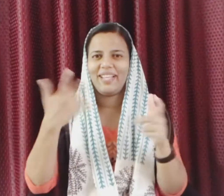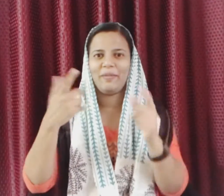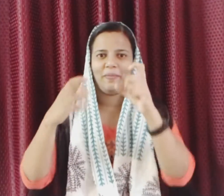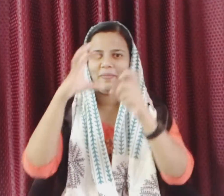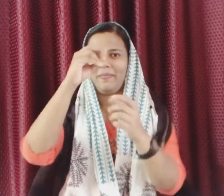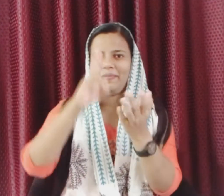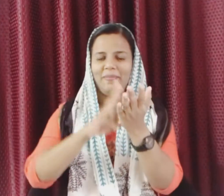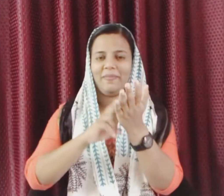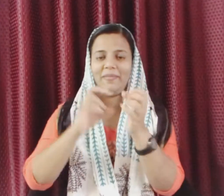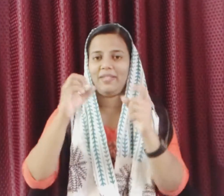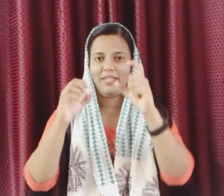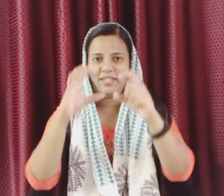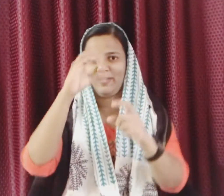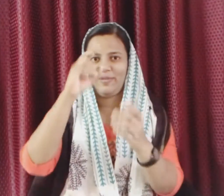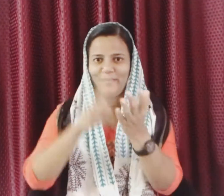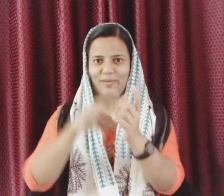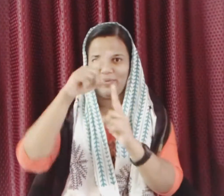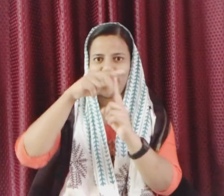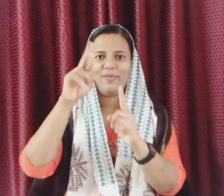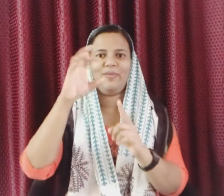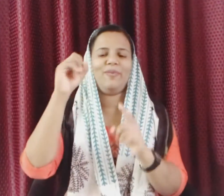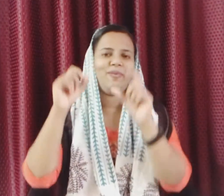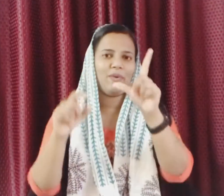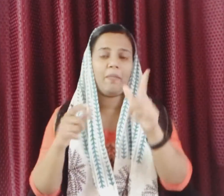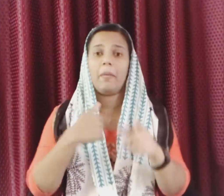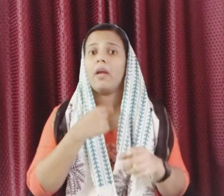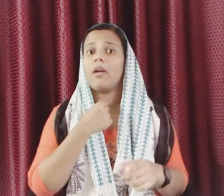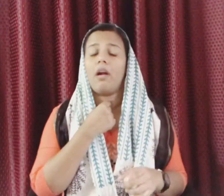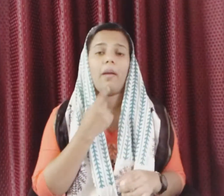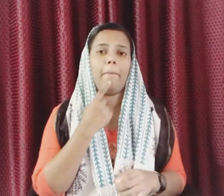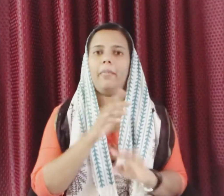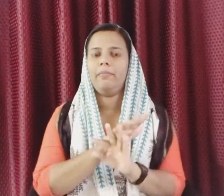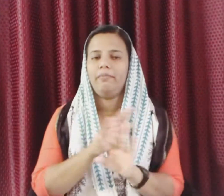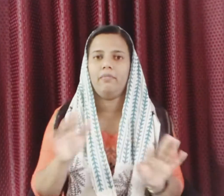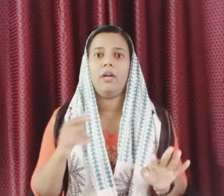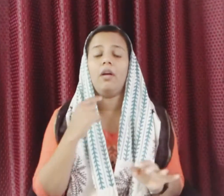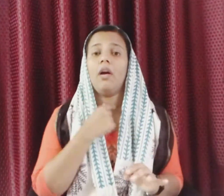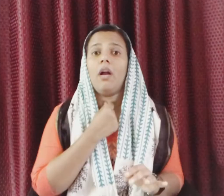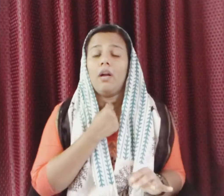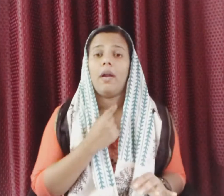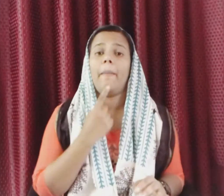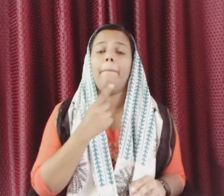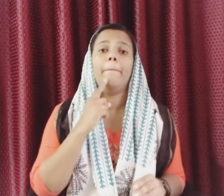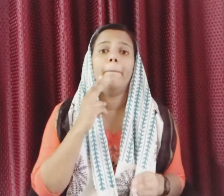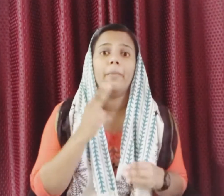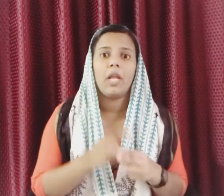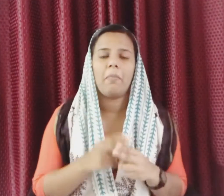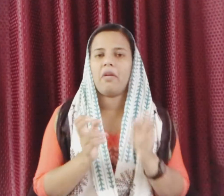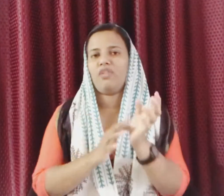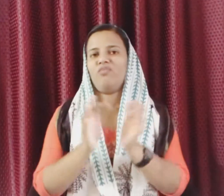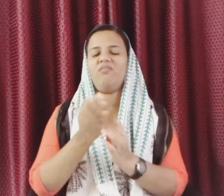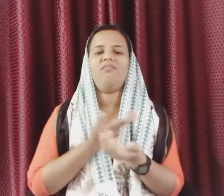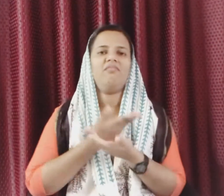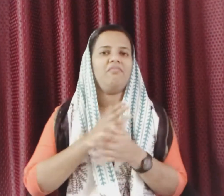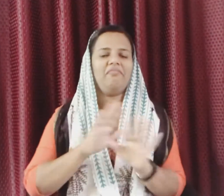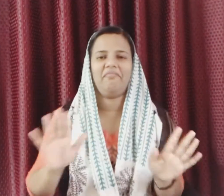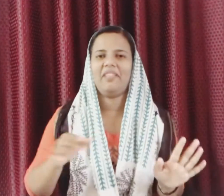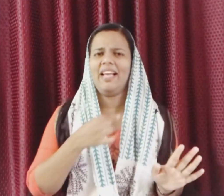അപ്പം നാവിനെ കൺട്രോൾ ചെയ്യുക എന്ന് പറഞ്ഞാൽ കള്ളം പറയാതിരിക്കണം, വ്യാജം പറയരുത്, അത് വളരെ ഇമ്പോർട്ടൻ്റ് ആണ്. നമ്മൾ കള്ളം പറയുമ്പോൾ കർത്താവിന് അത് ഇഷ്ടമല്ല,